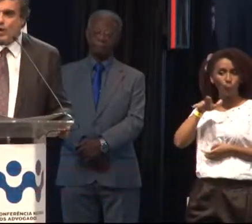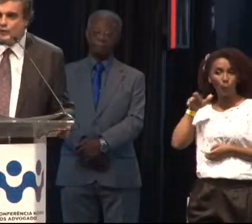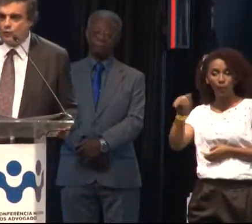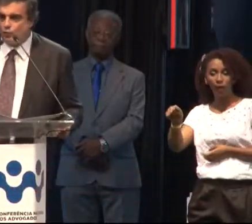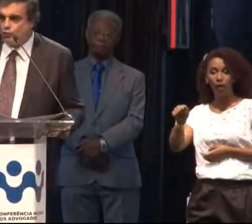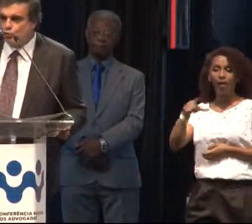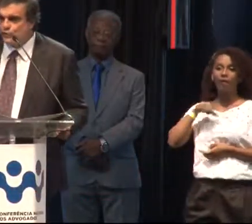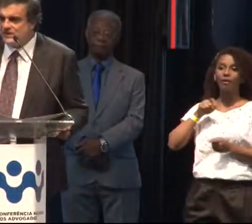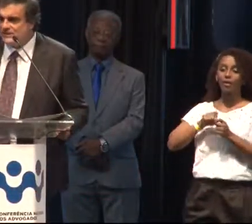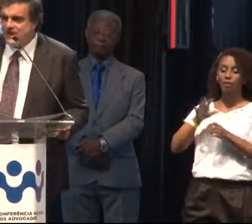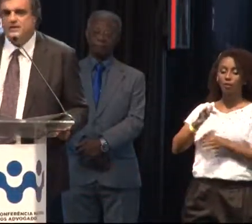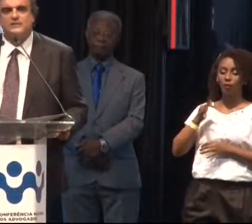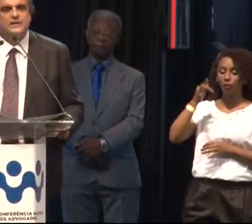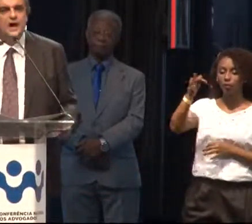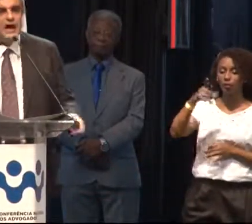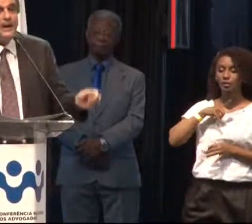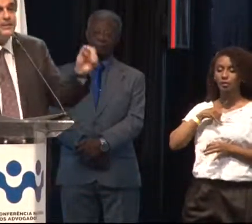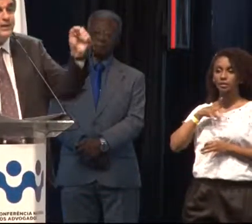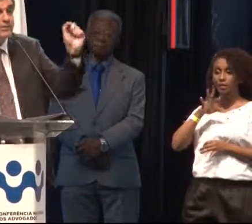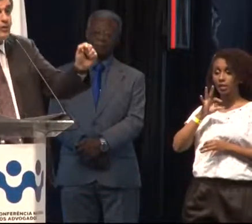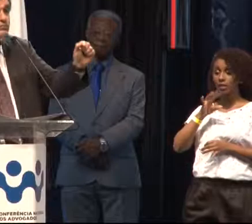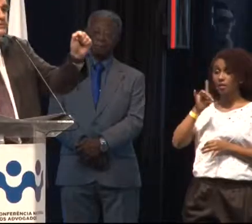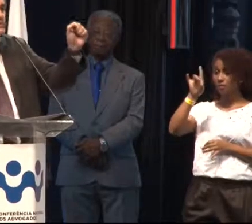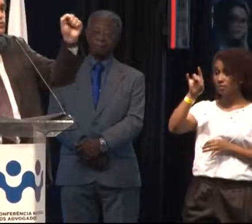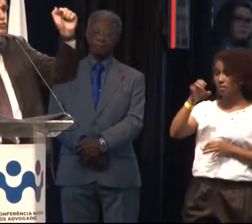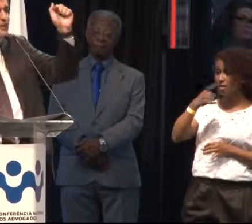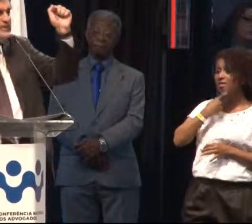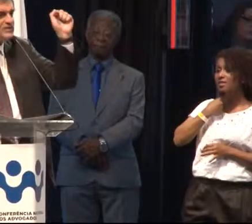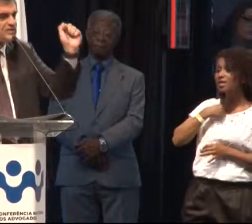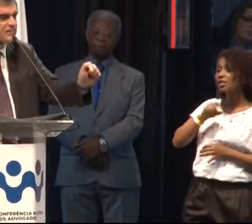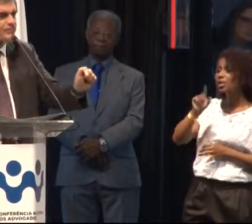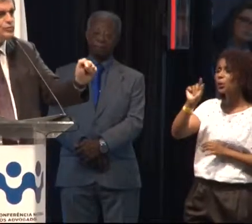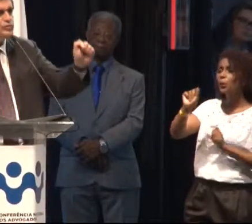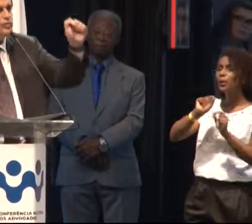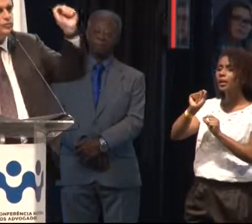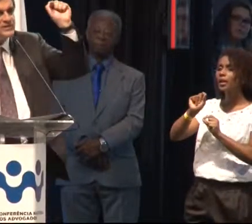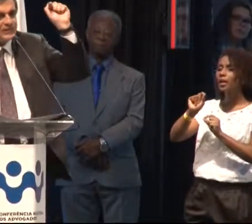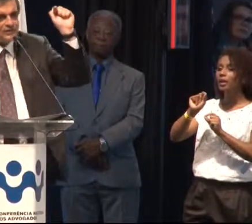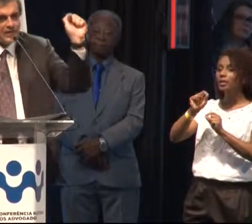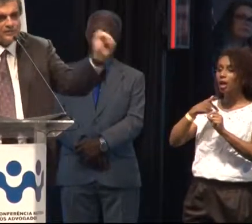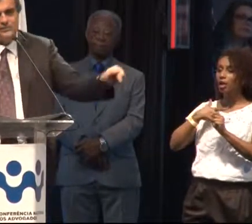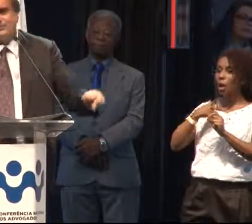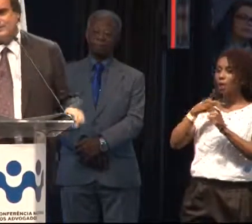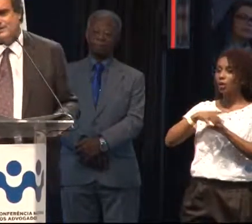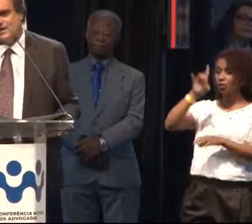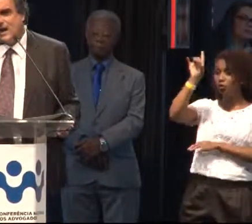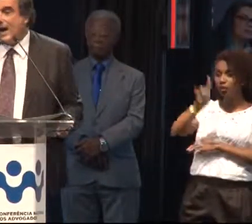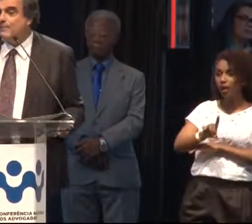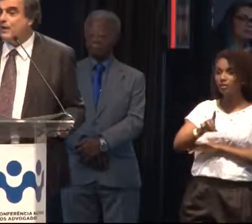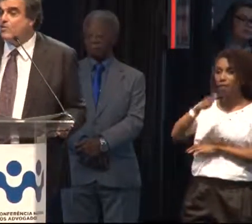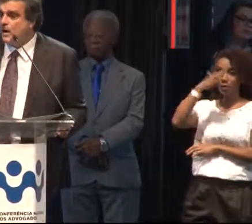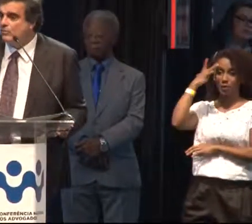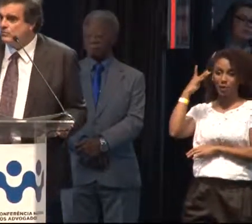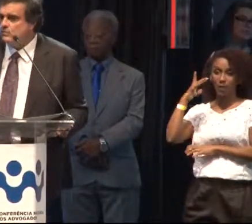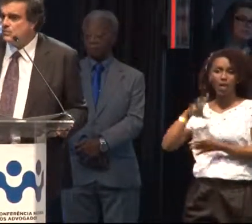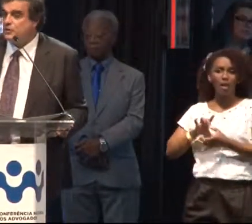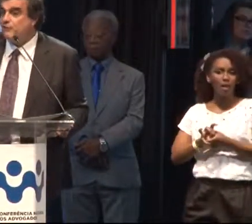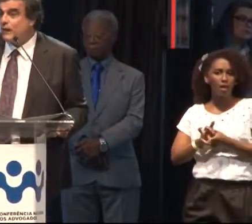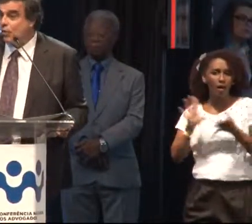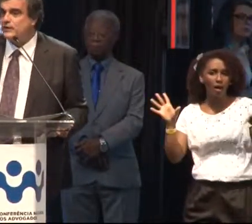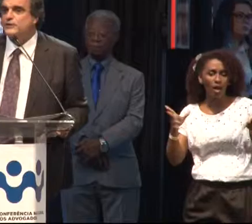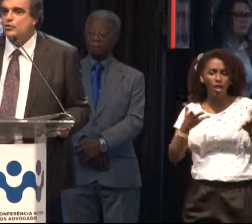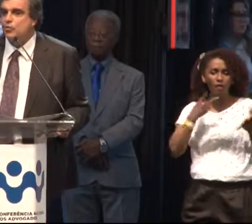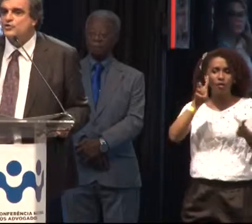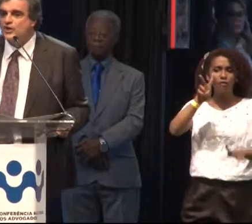não importa o futuro que se desenhe, abrir mão dos princípios do Estado de Direito, abrir mão